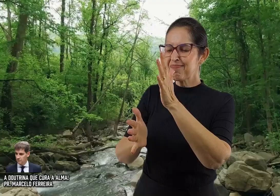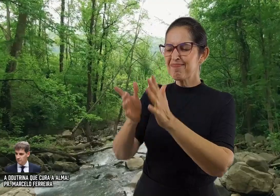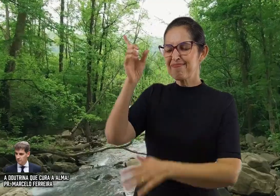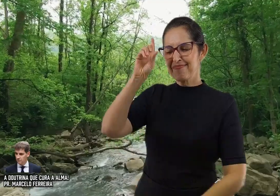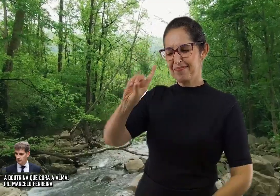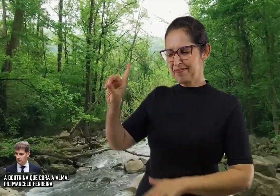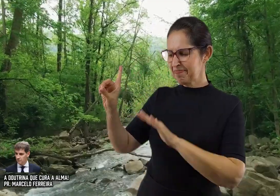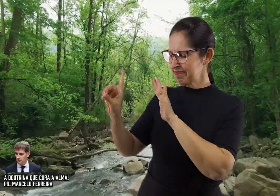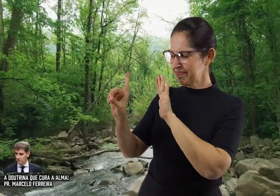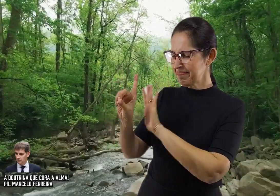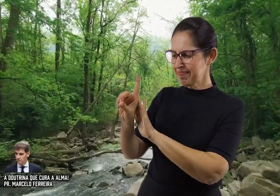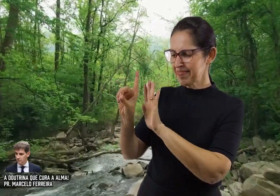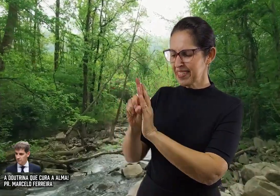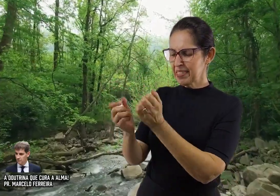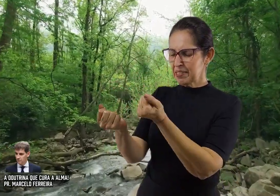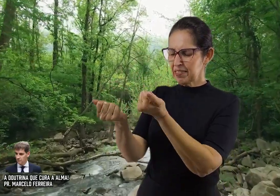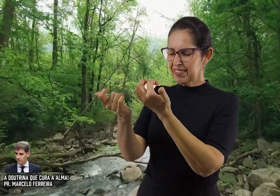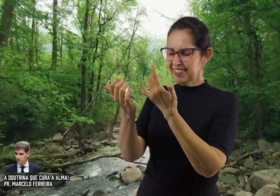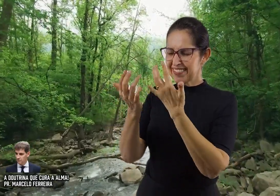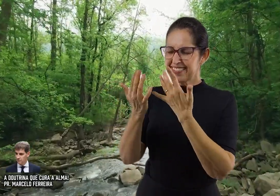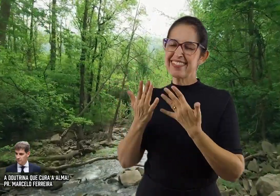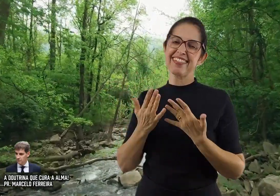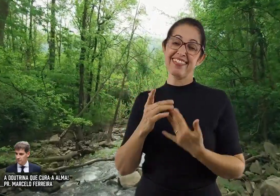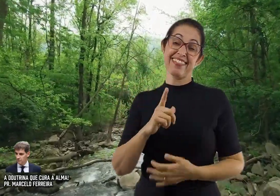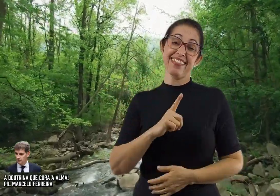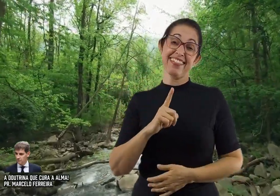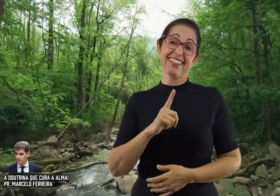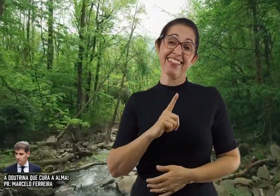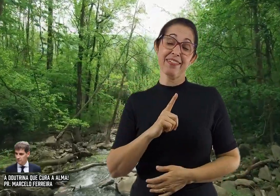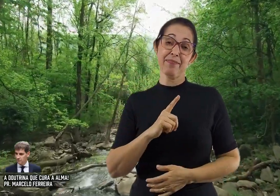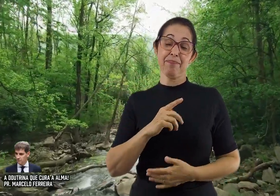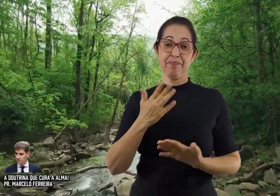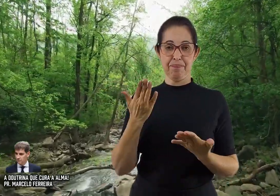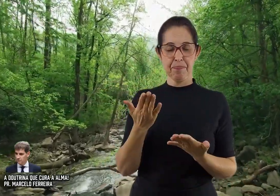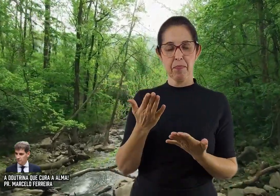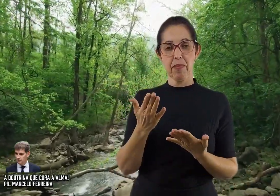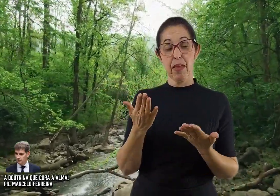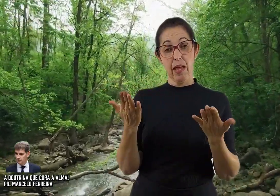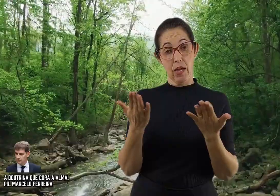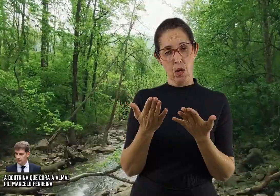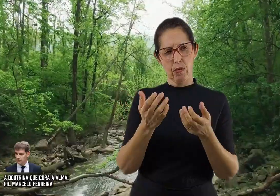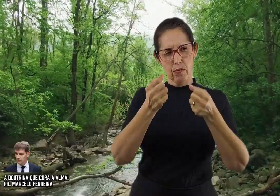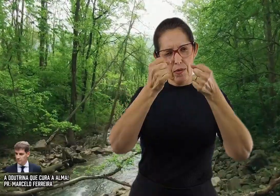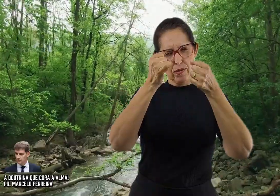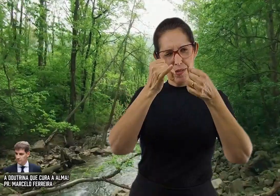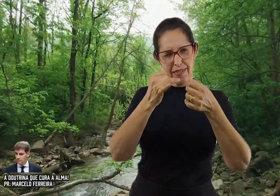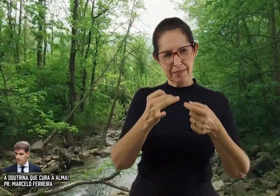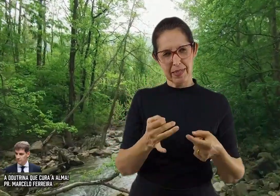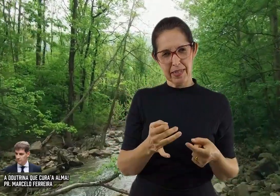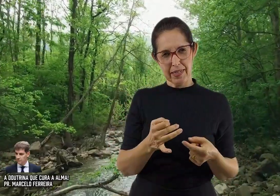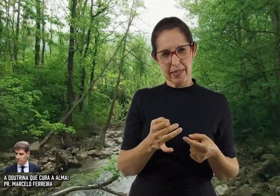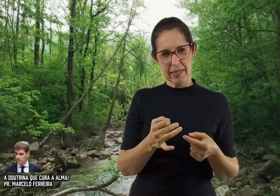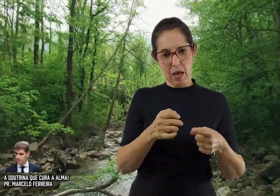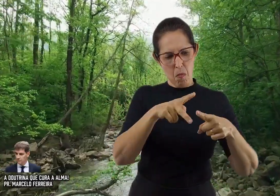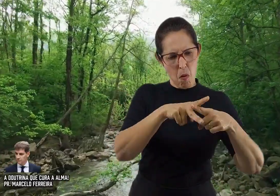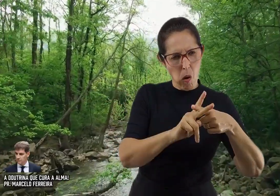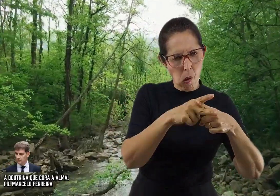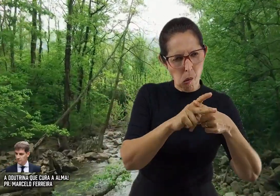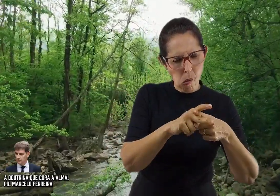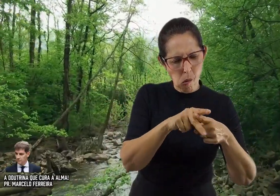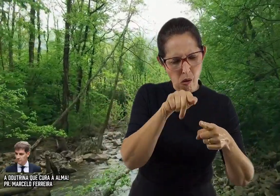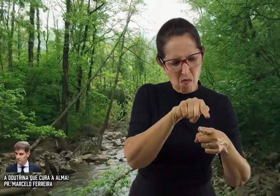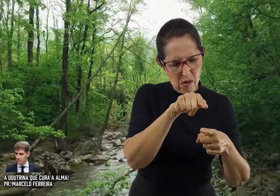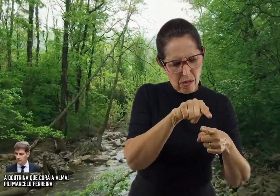Uma breve explicação aqui: exortação. às vezes vão confundir exortação com doutrinar.